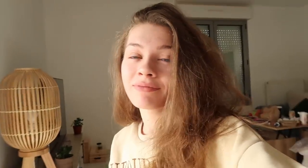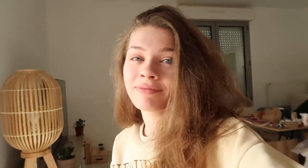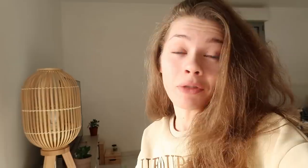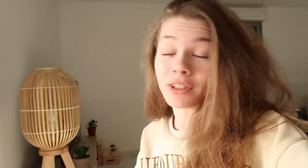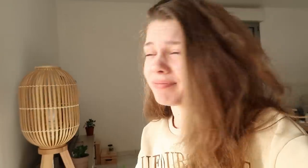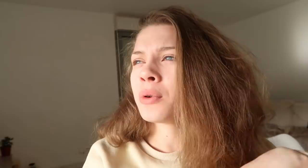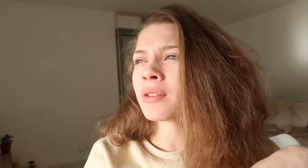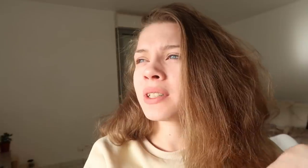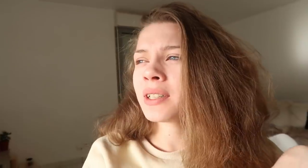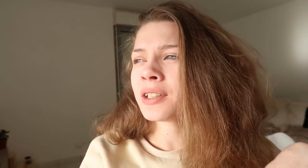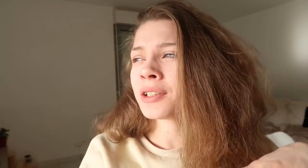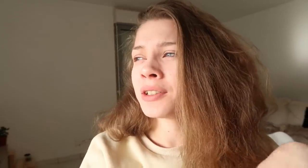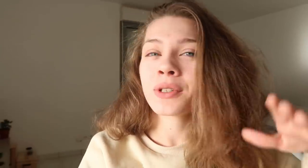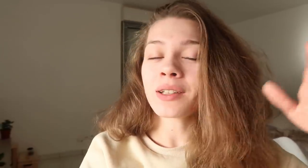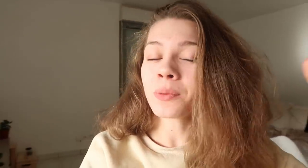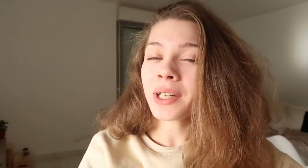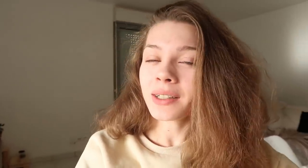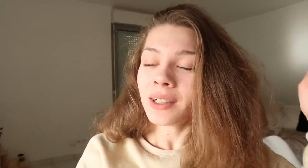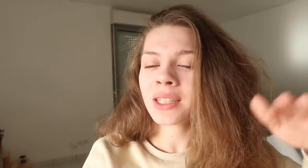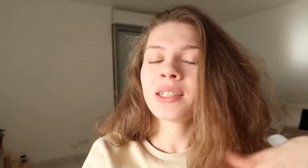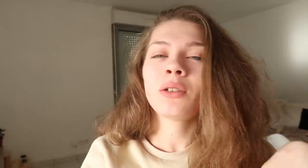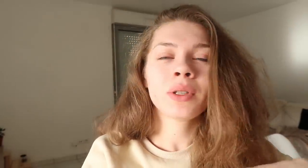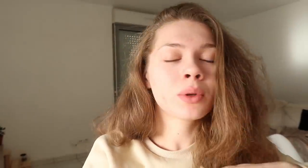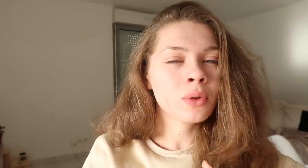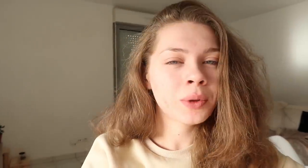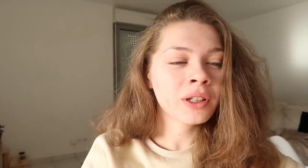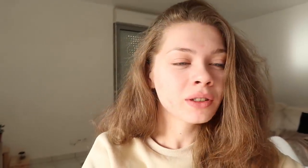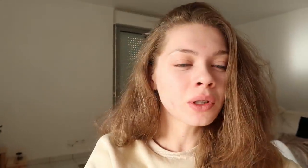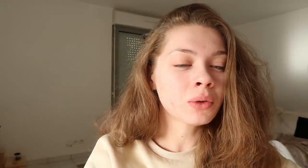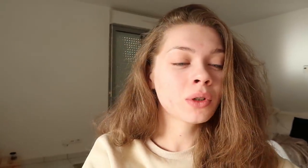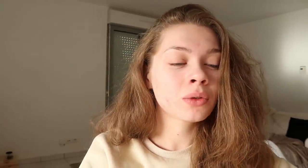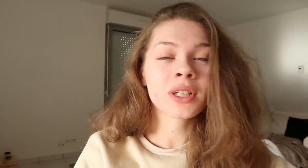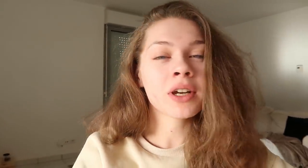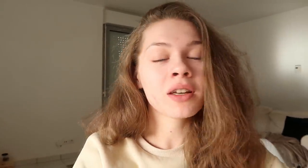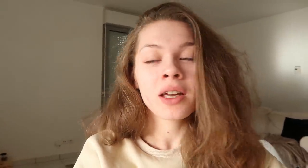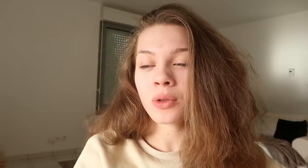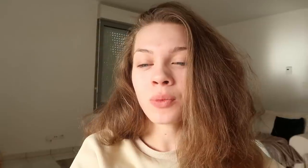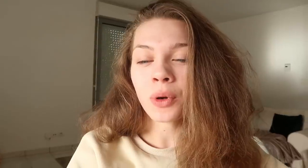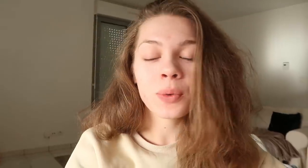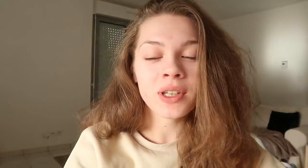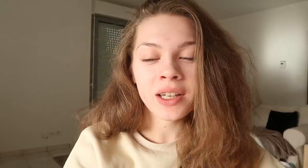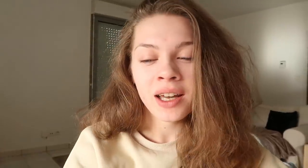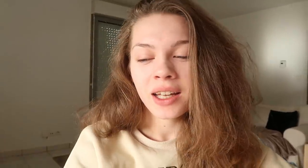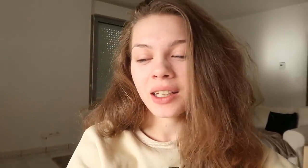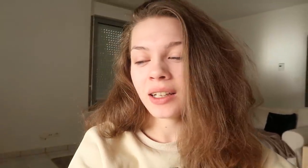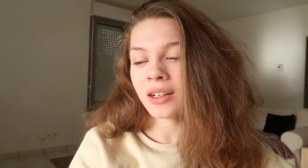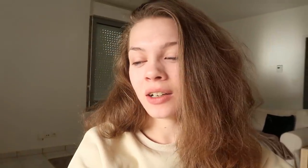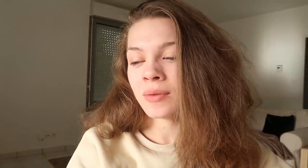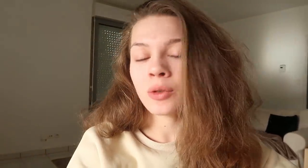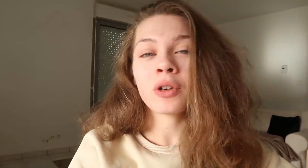Bah voilà. Pour éviter que ça s'empire, j'ai décidé de lever beaucoup le pied au niveau du travail, histoire de me reposer et de m'enlever